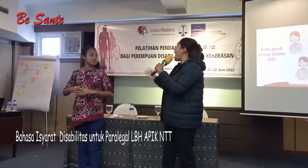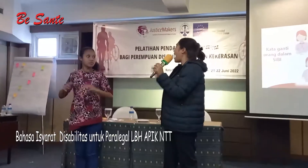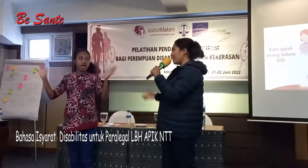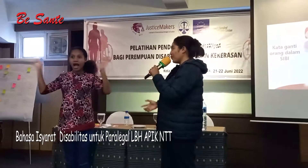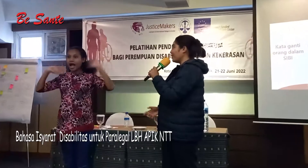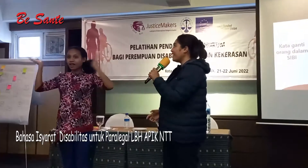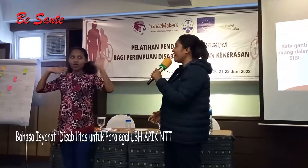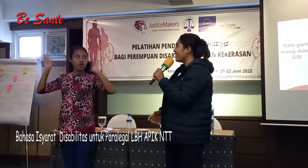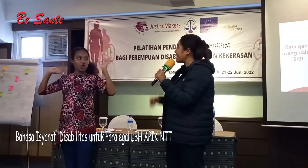Halo.